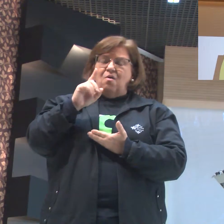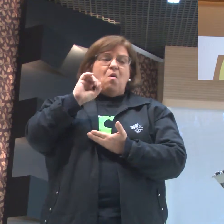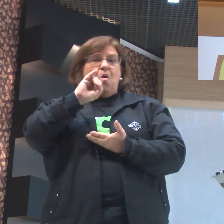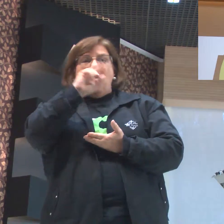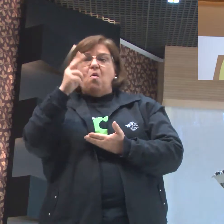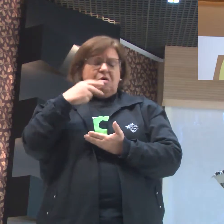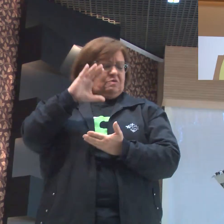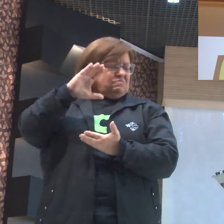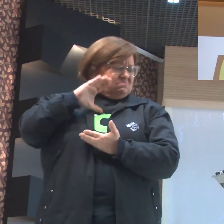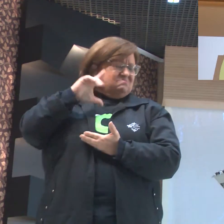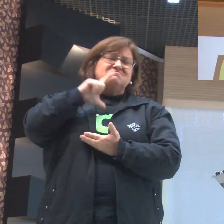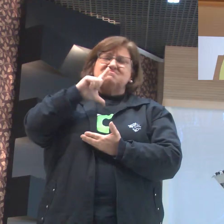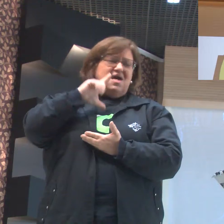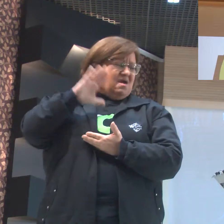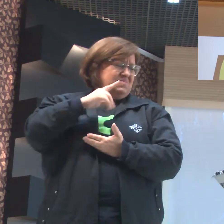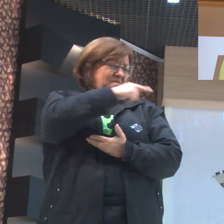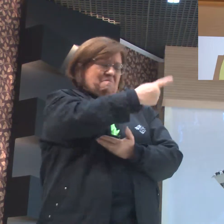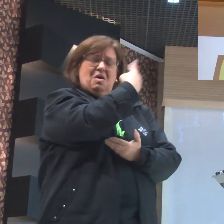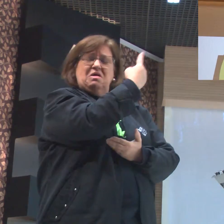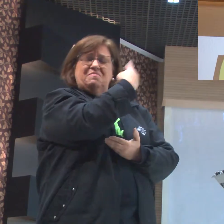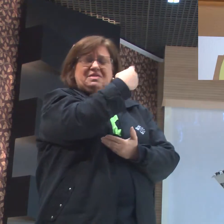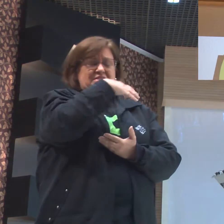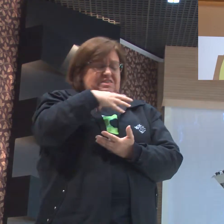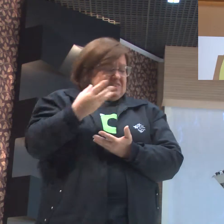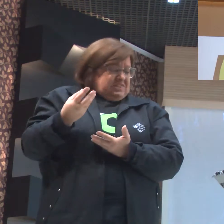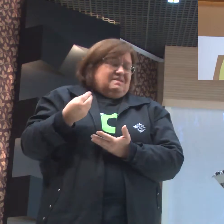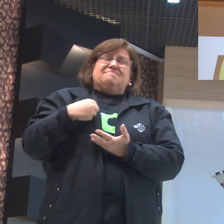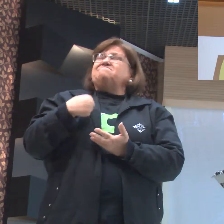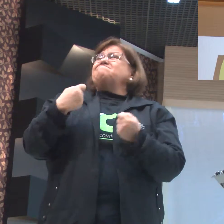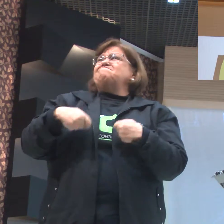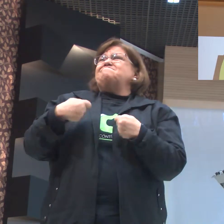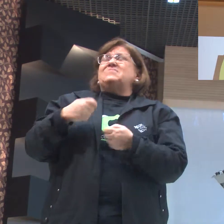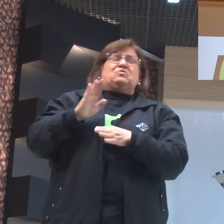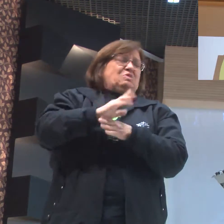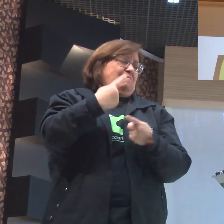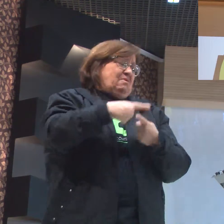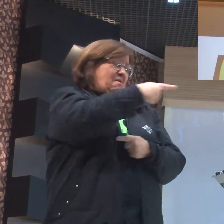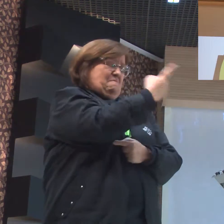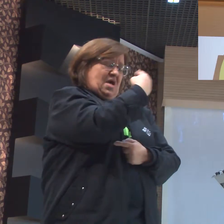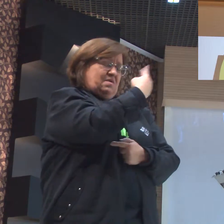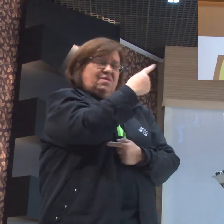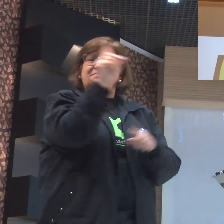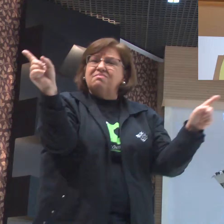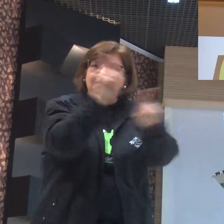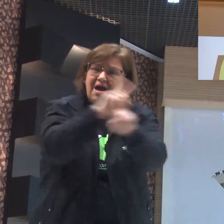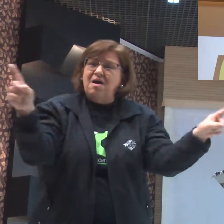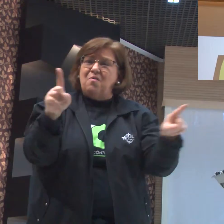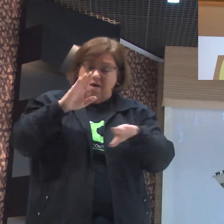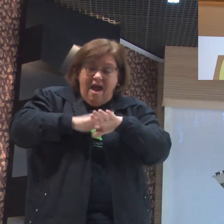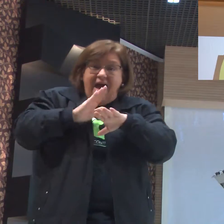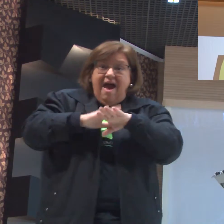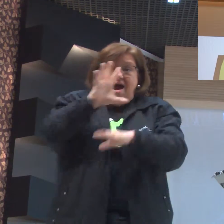Então, gente, Bíblia não tem nada a ver com comunismo. Essas passagens aqui não dão nenhuma base